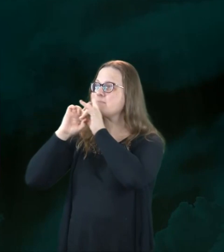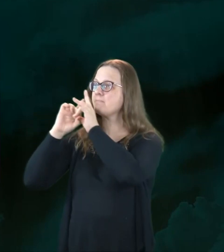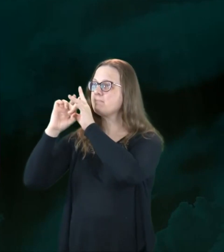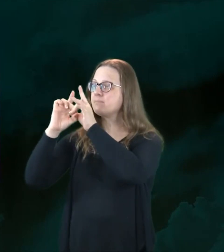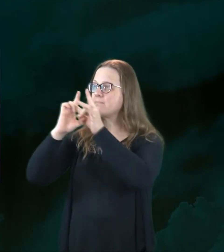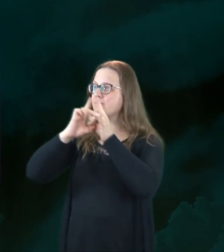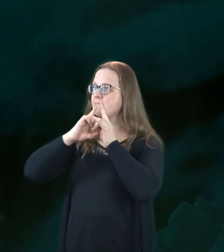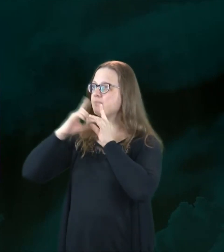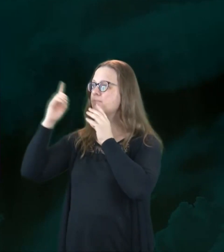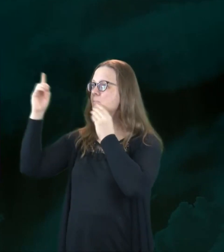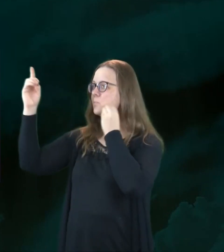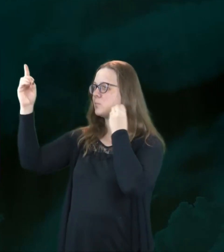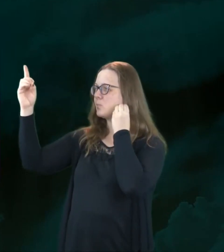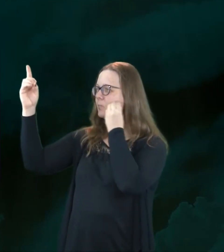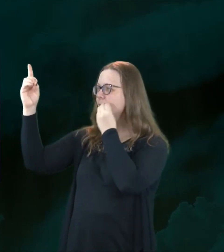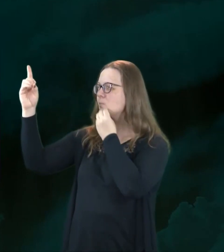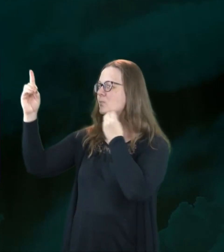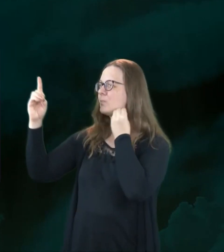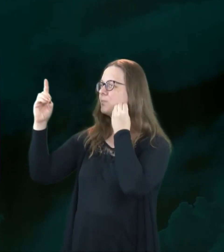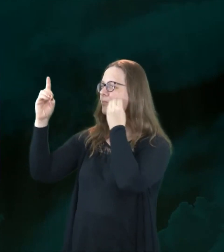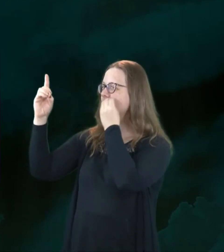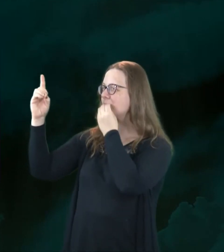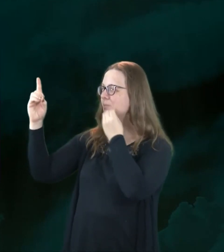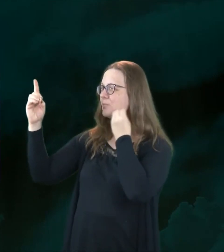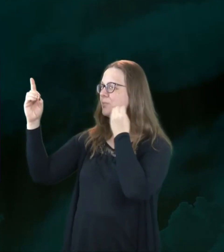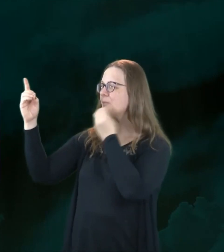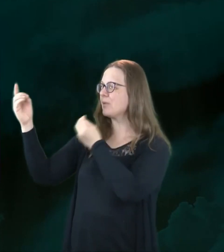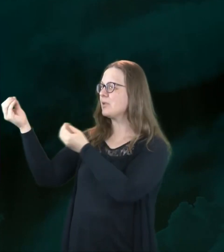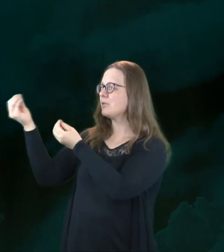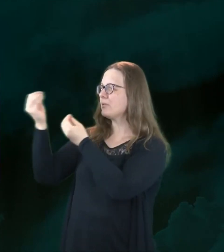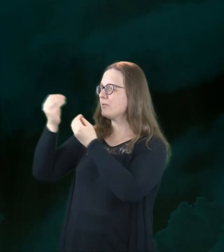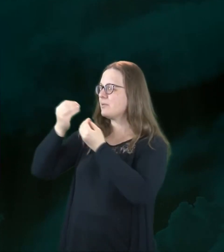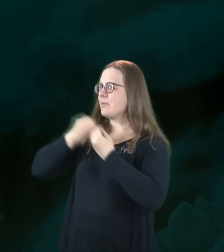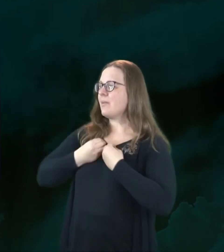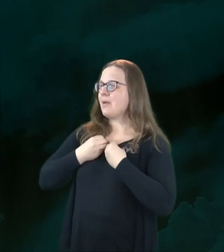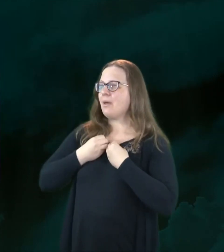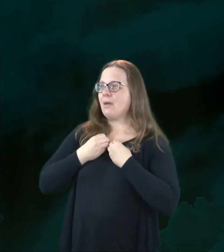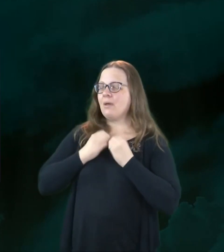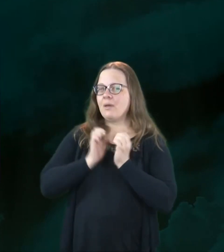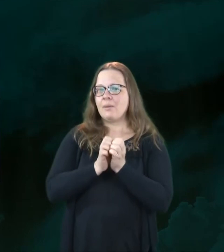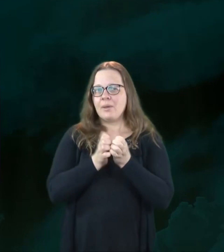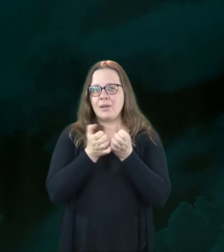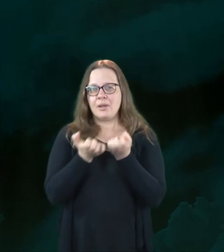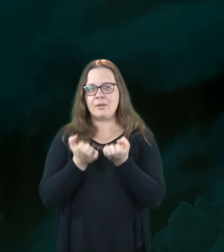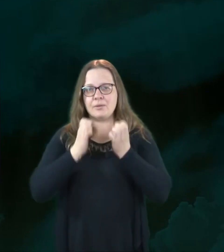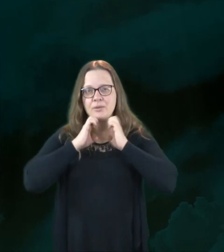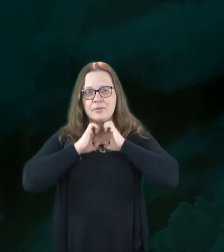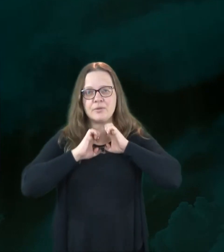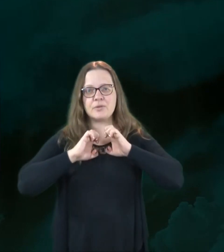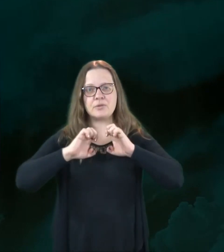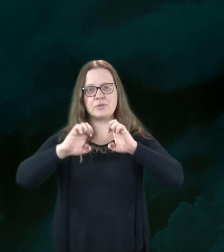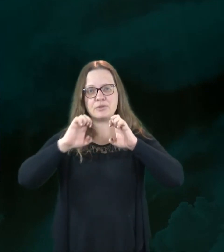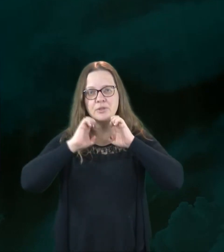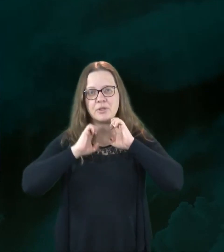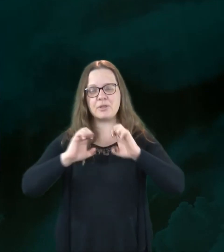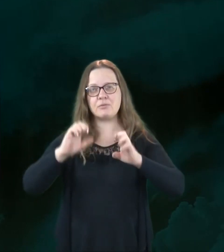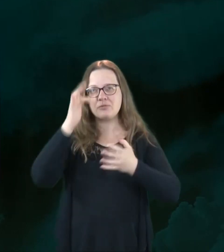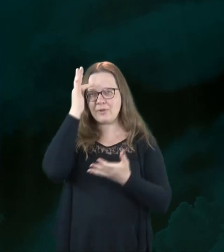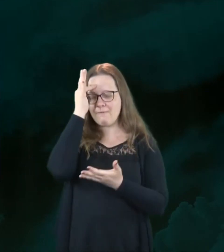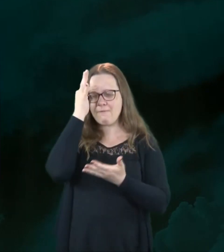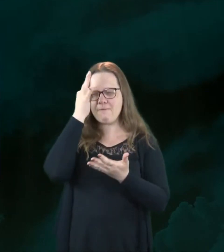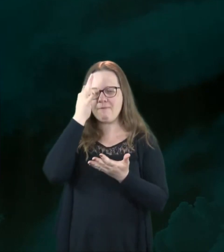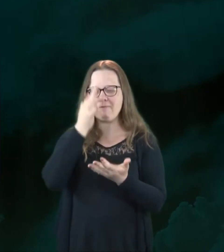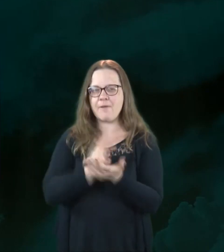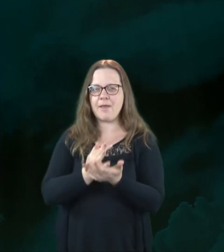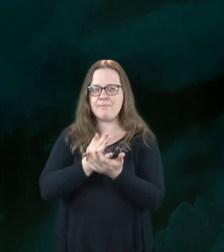vida. Se conectar para receber pela fé a palavra do Evangelho, a palavra, Senhor, da fé, para se encher da